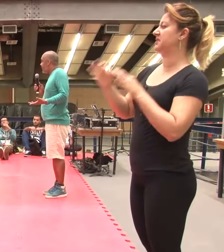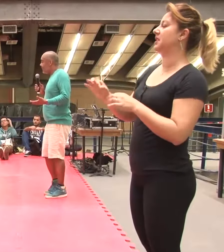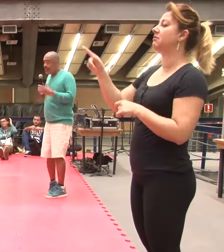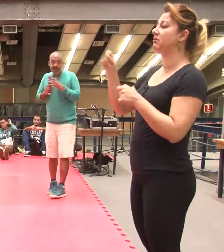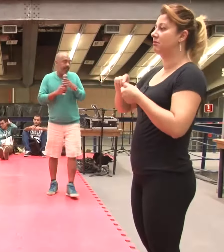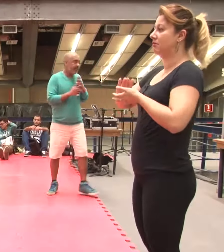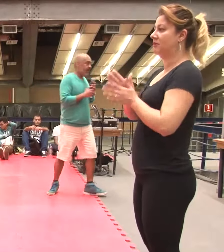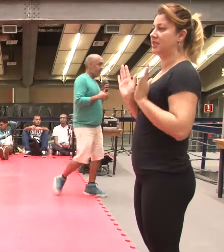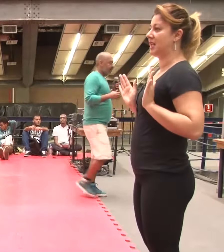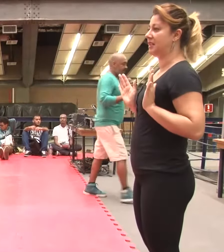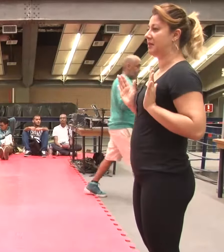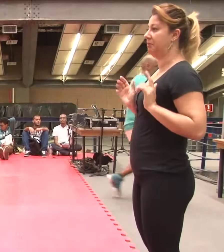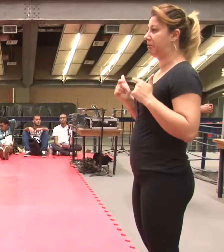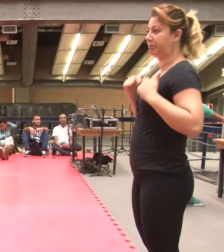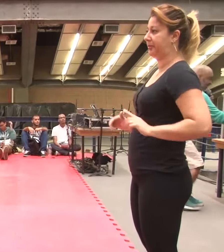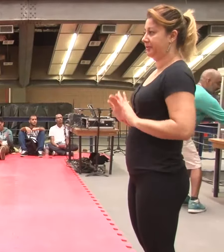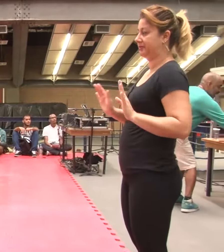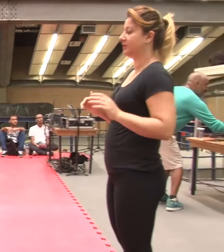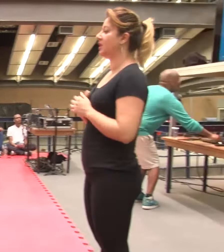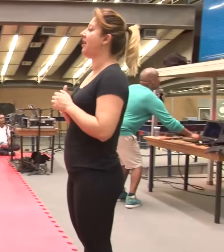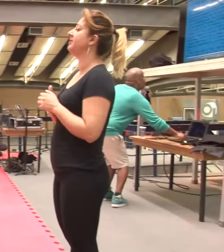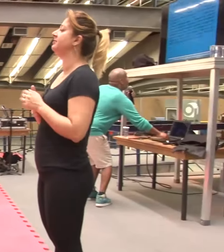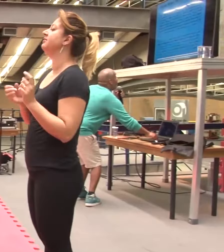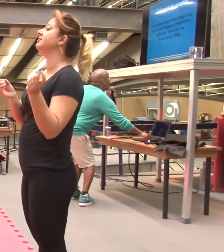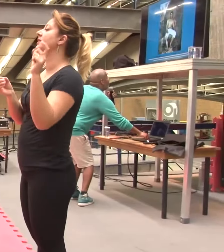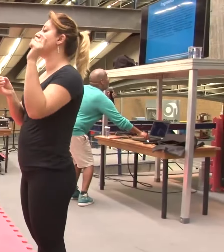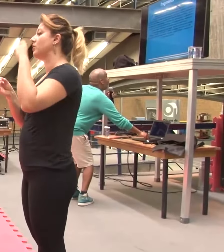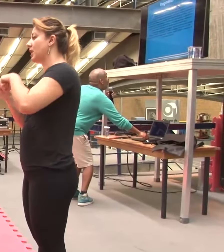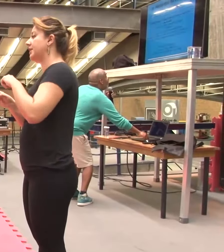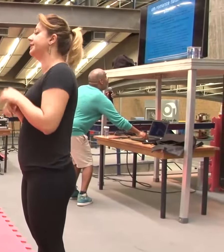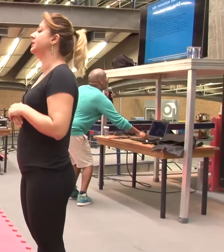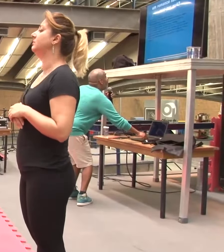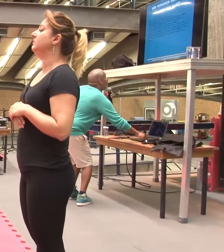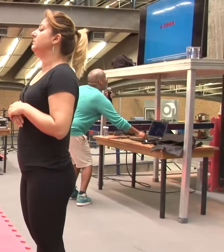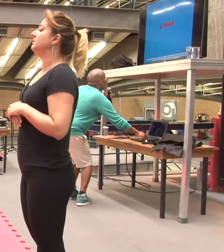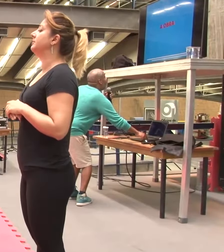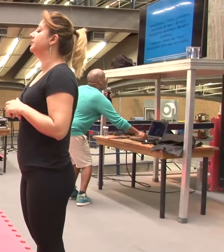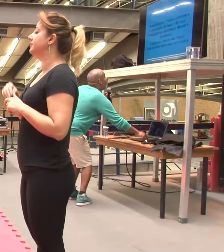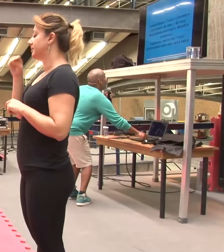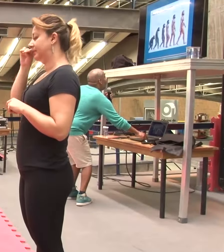feito nada, né? Se eu voltar lá, eu gostava.